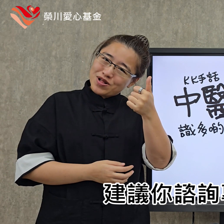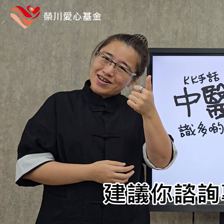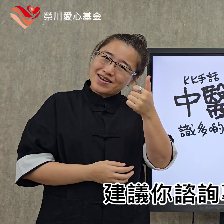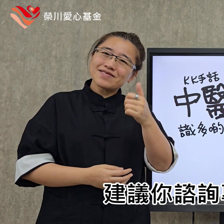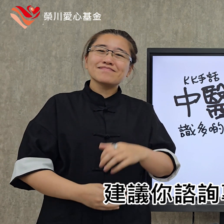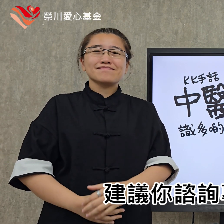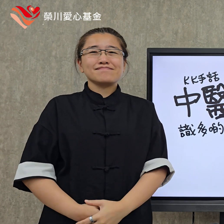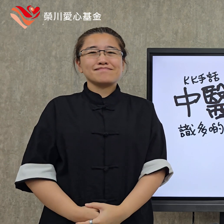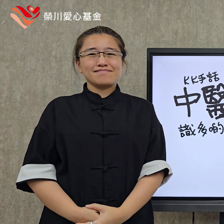啦。